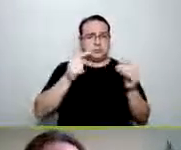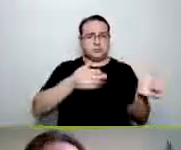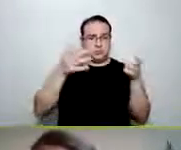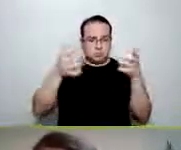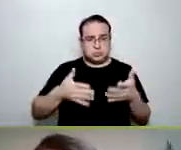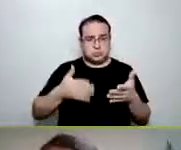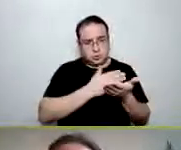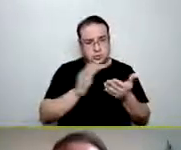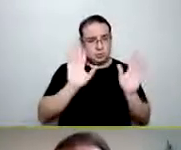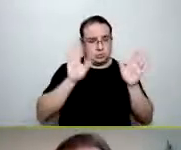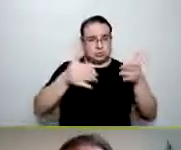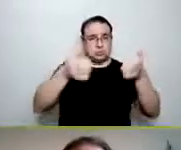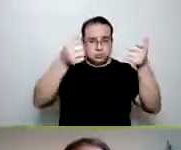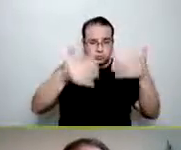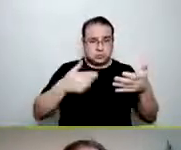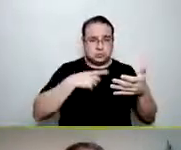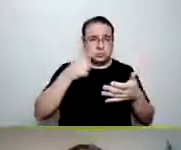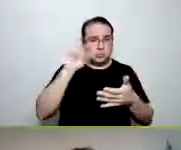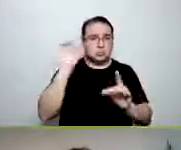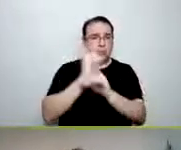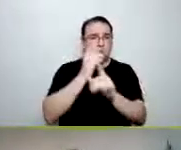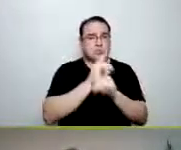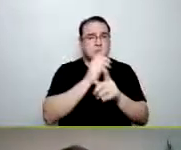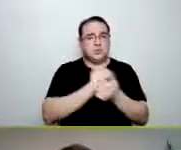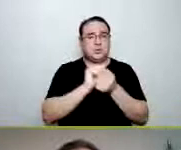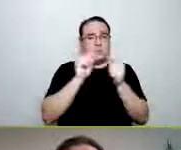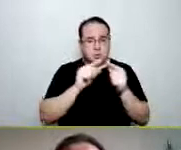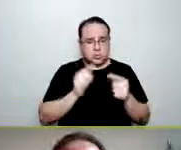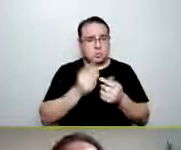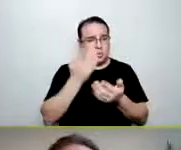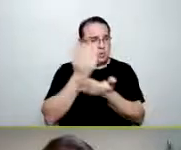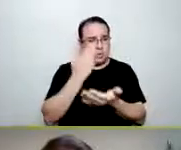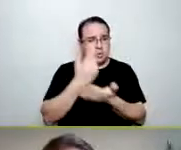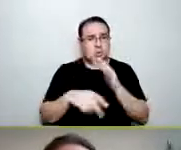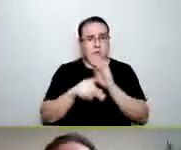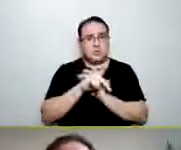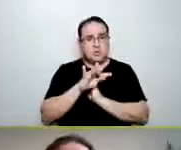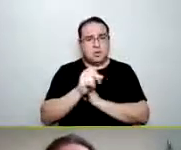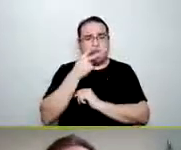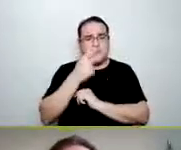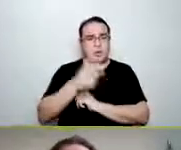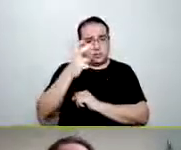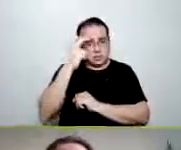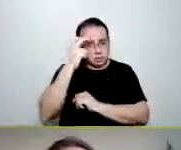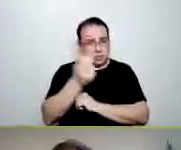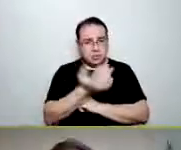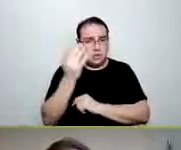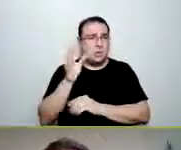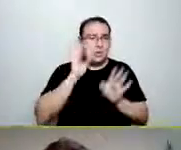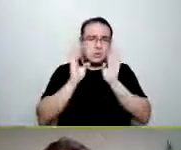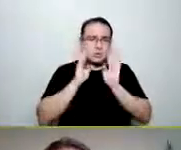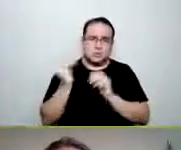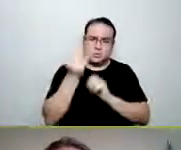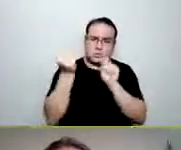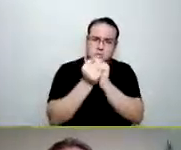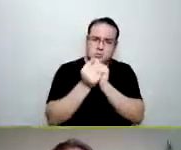foi abordado no último encontro, né, é sobre as gravações de eventos de fala e da cultura, e aí escutamos como é importante